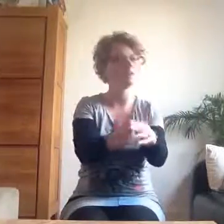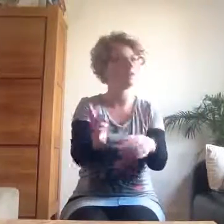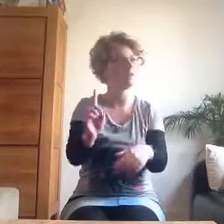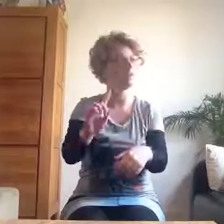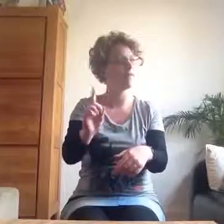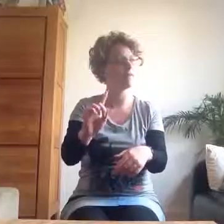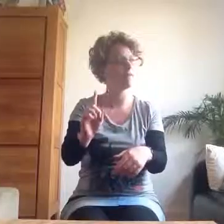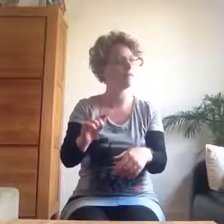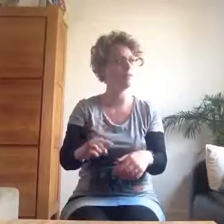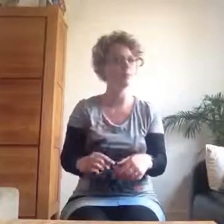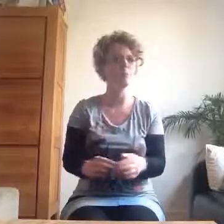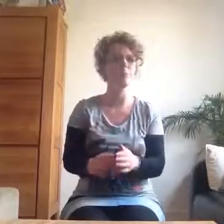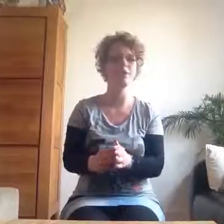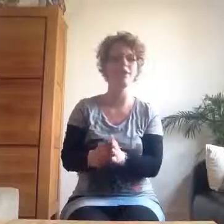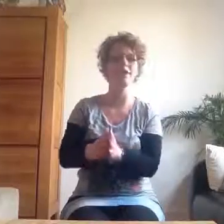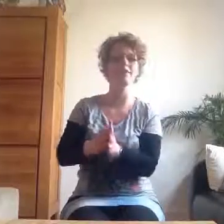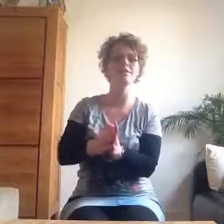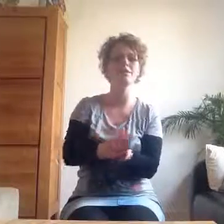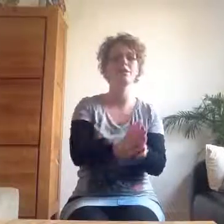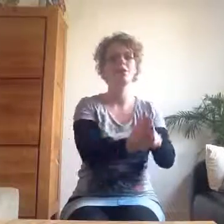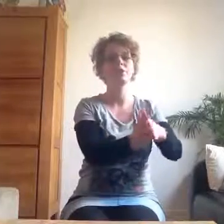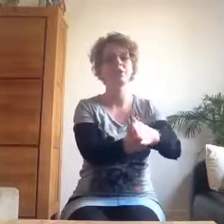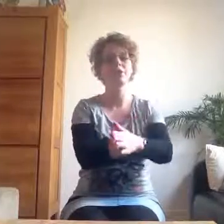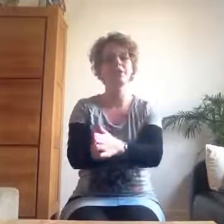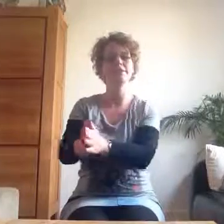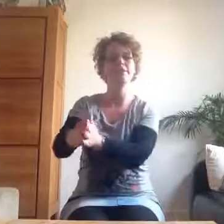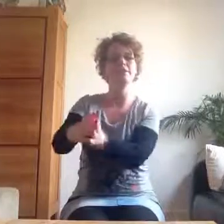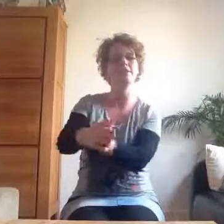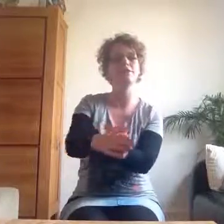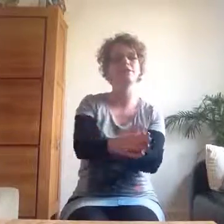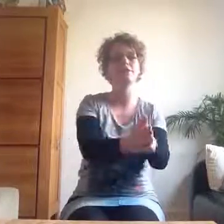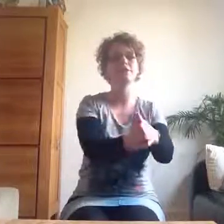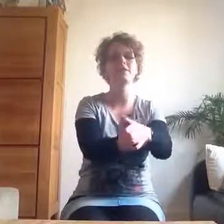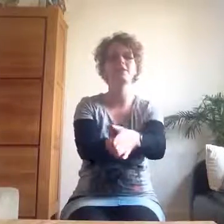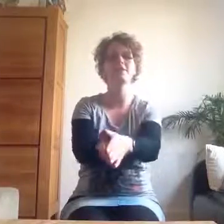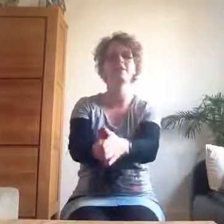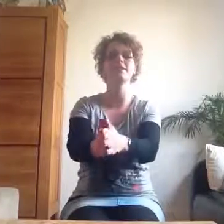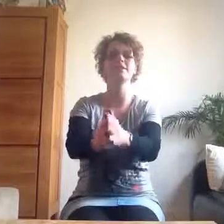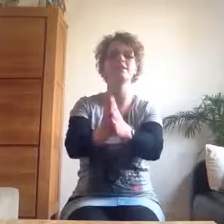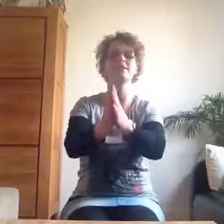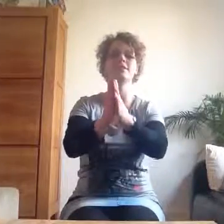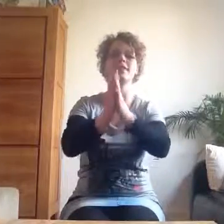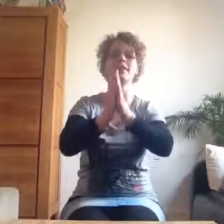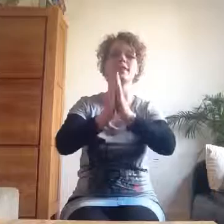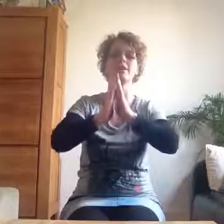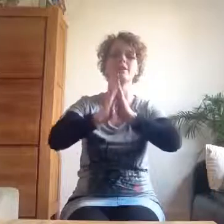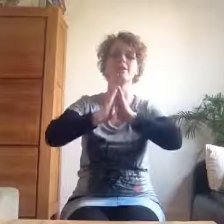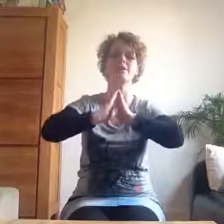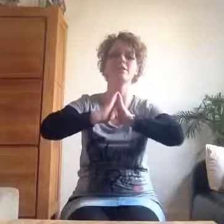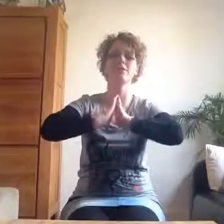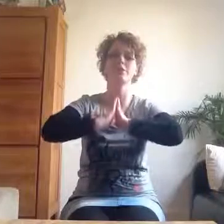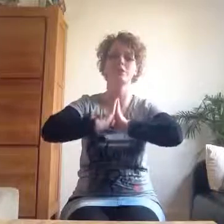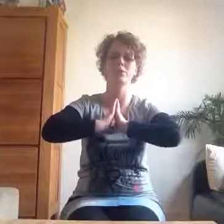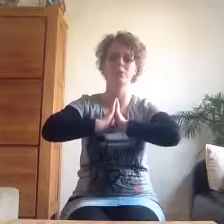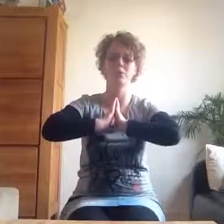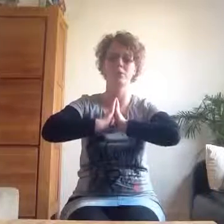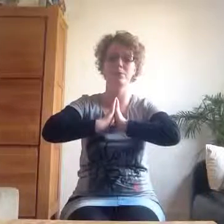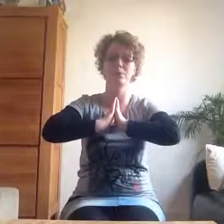kan niet praten. Visje, visje draai je om.